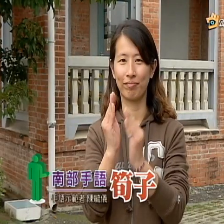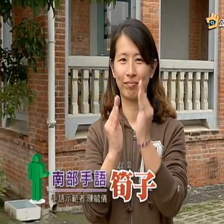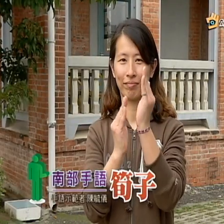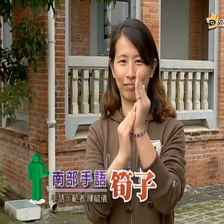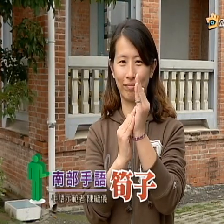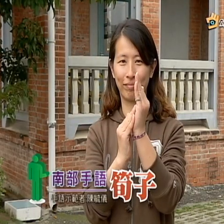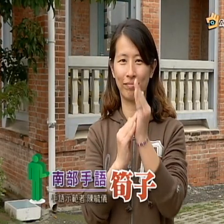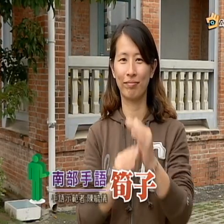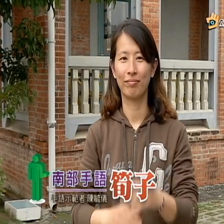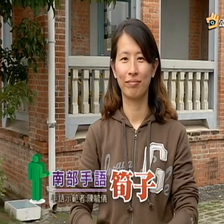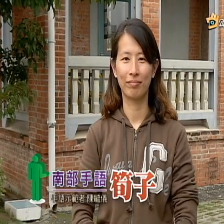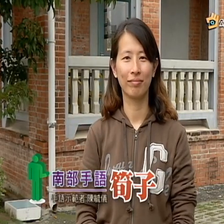笋子，